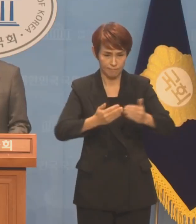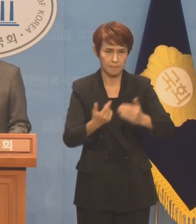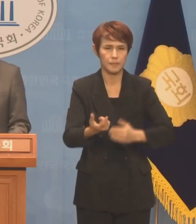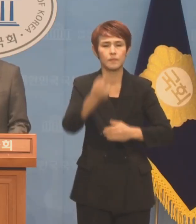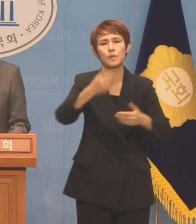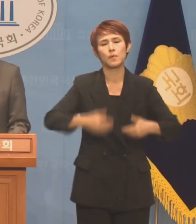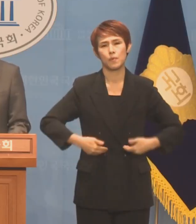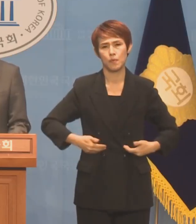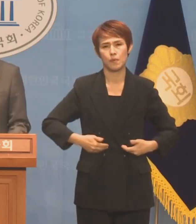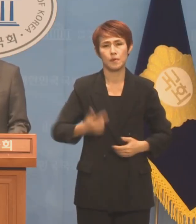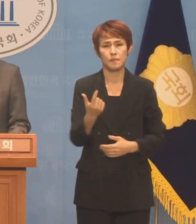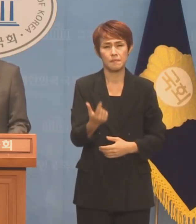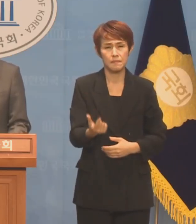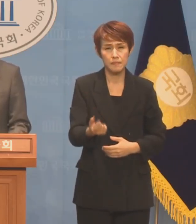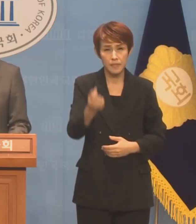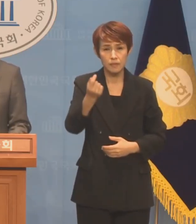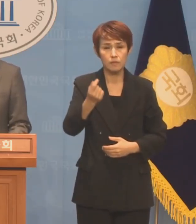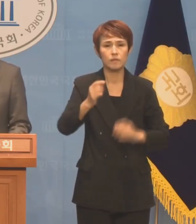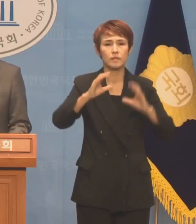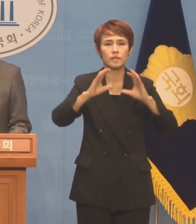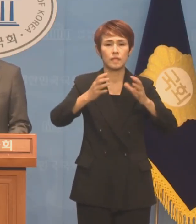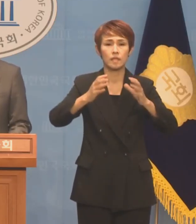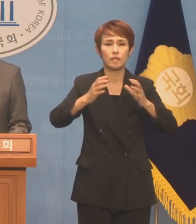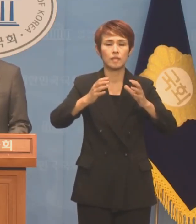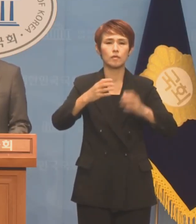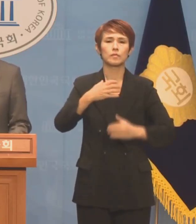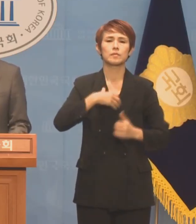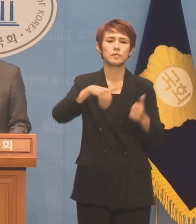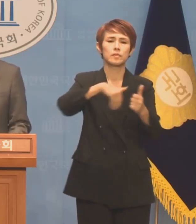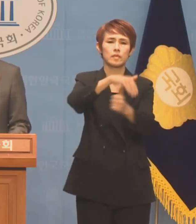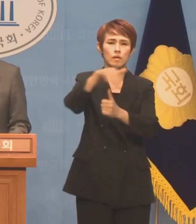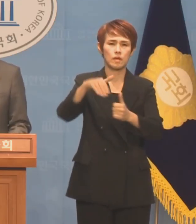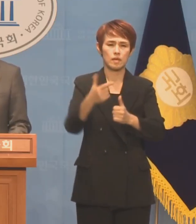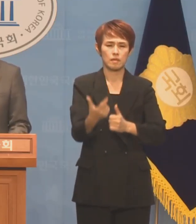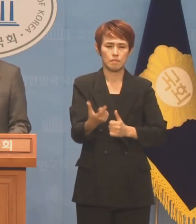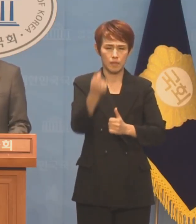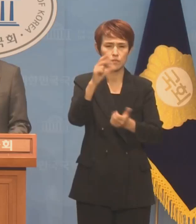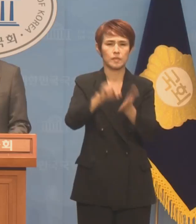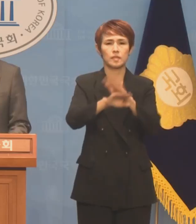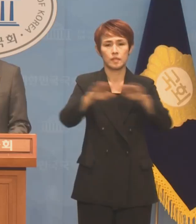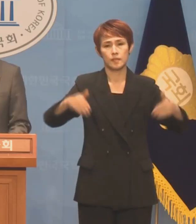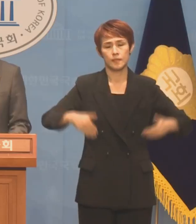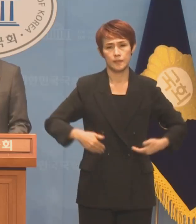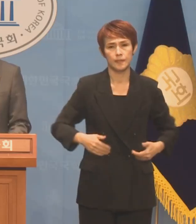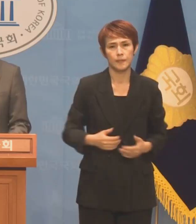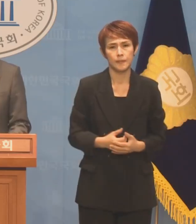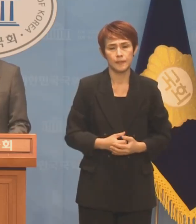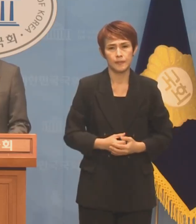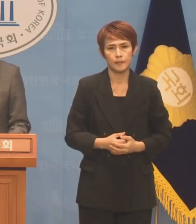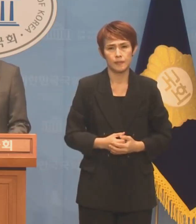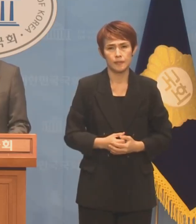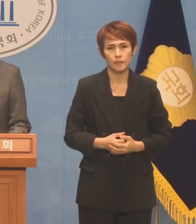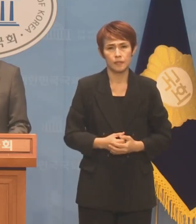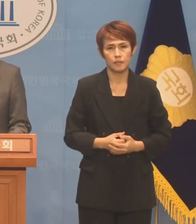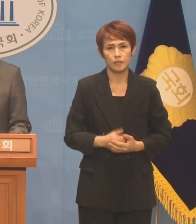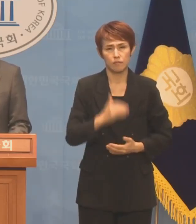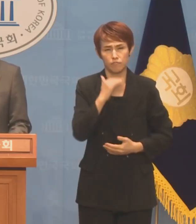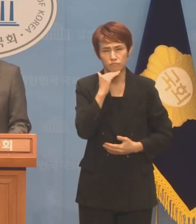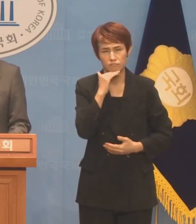내서 하루빨리 국가적 위기를 종식해야 합니다. 더 이상 지체하는